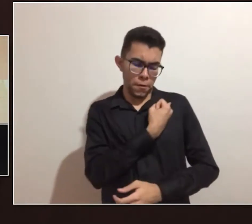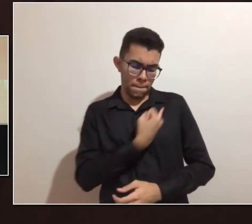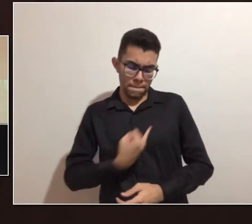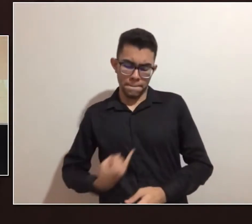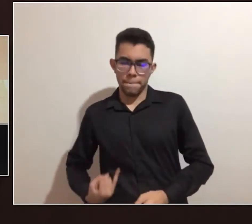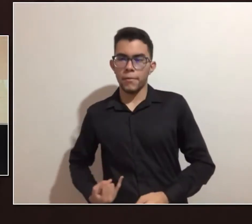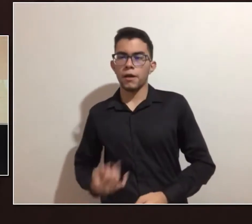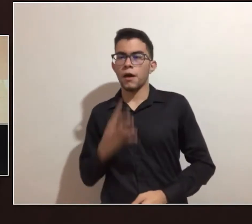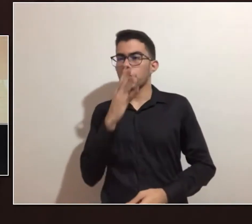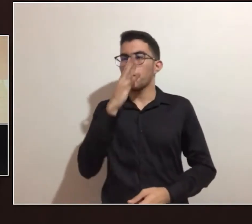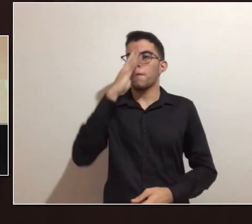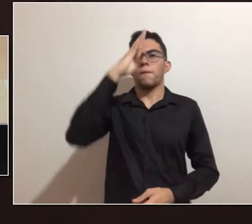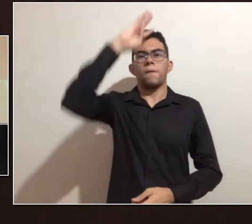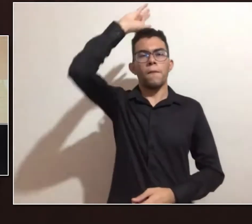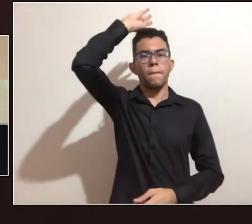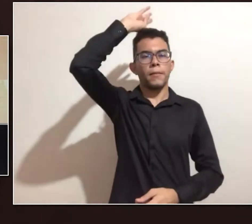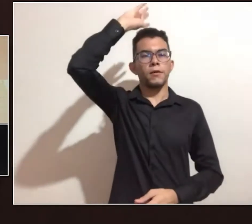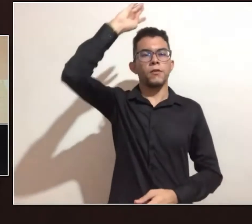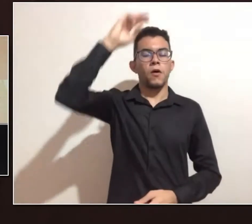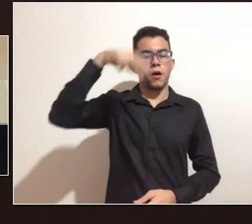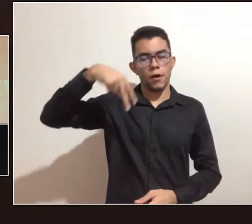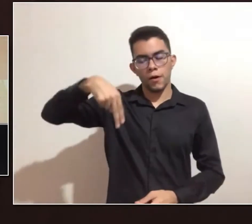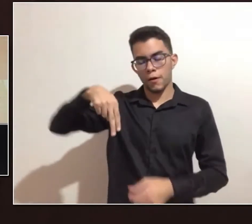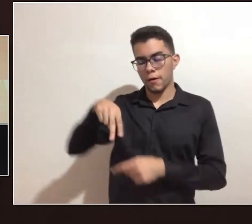Mas eu não vou falar ainda agora da história.